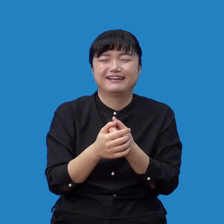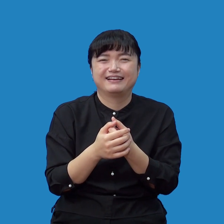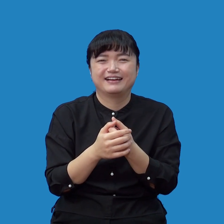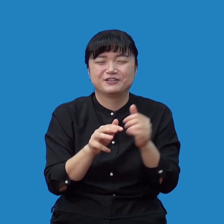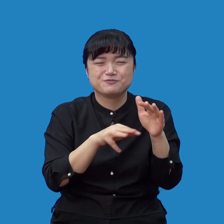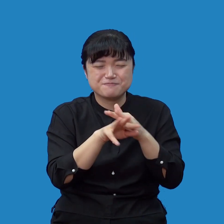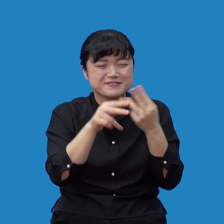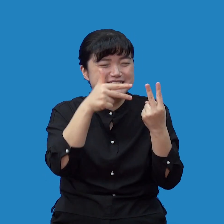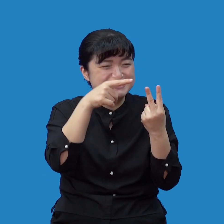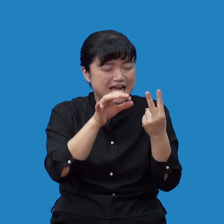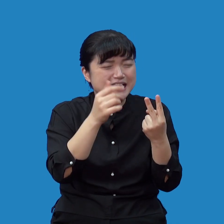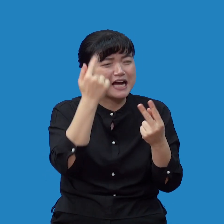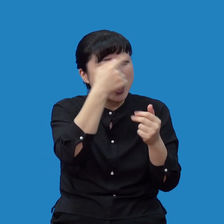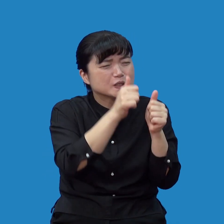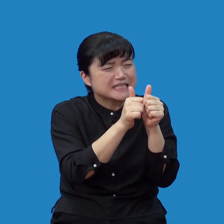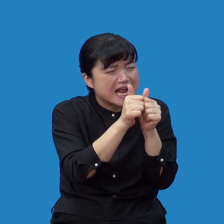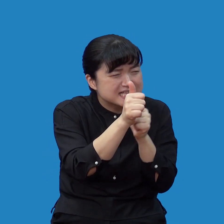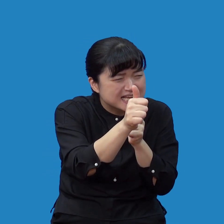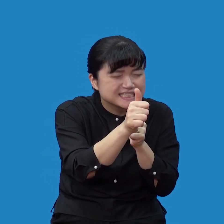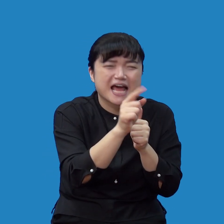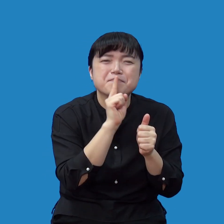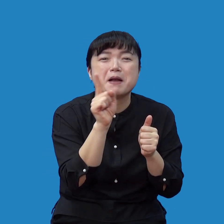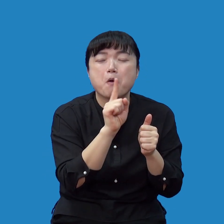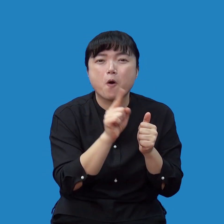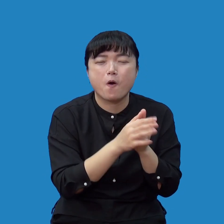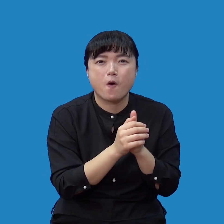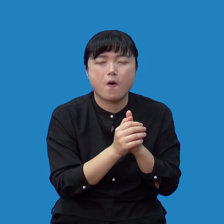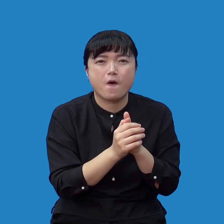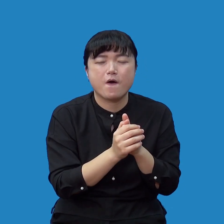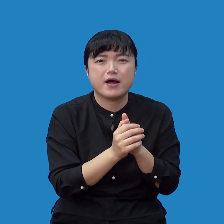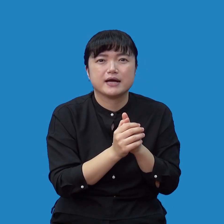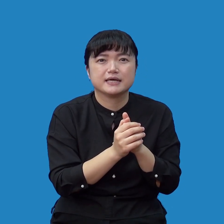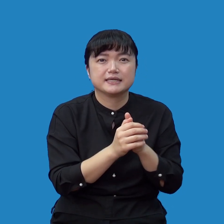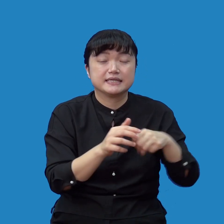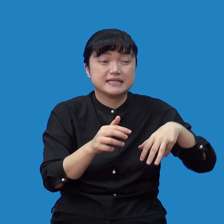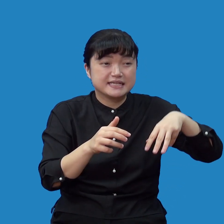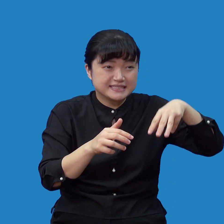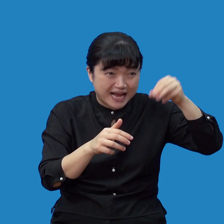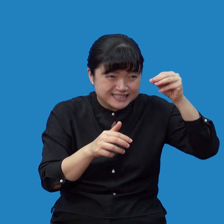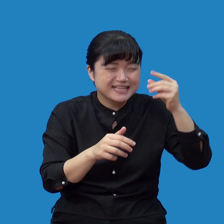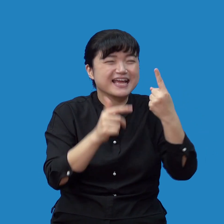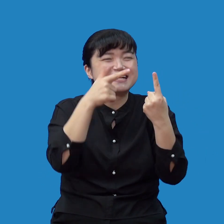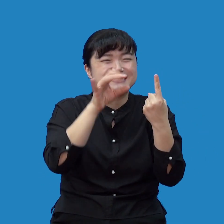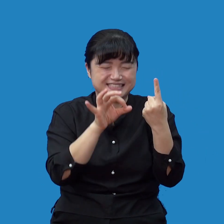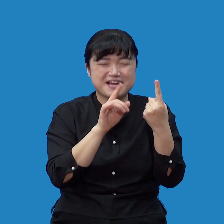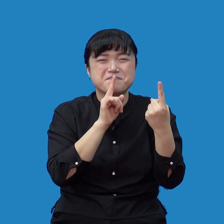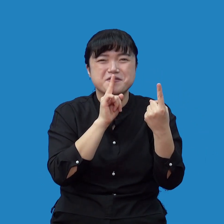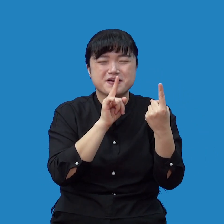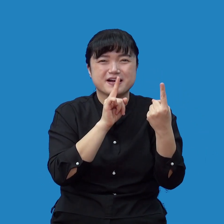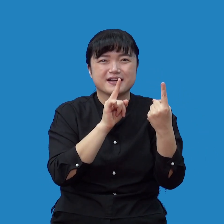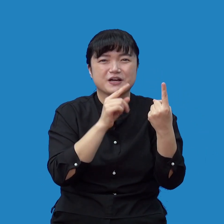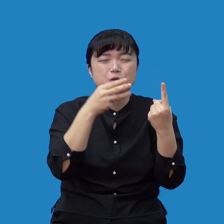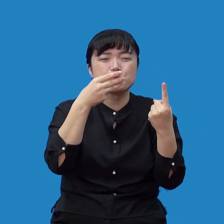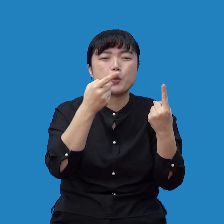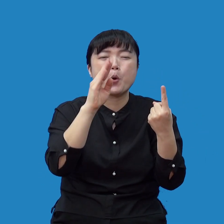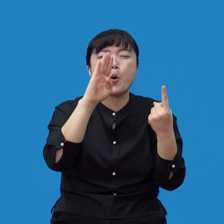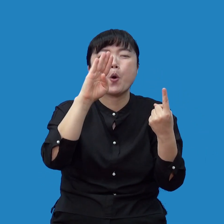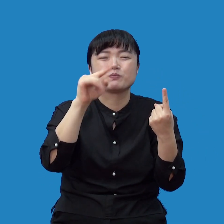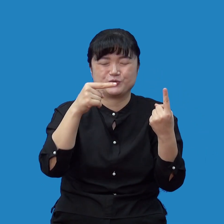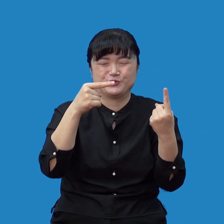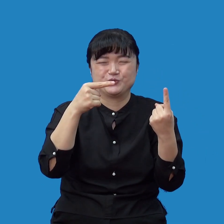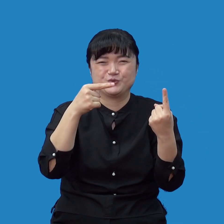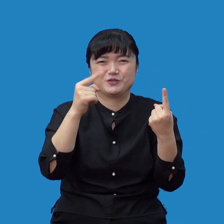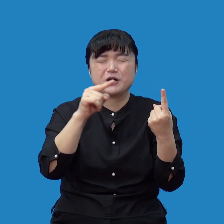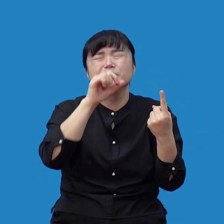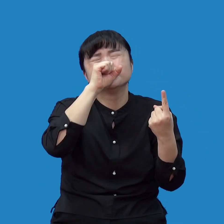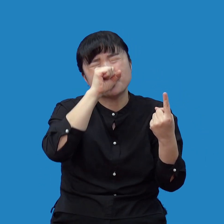2장에 나오는 이 잘생긴이라는 표현이 창세기 1장에 많이 나옵니다. 토브라는 단어인데요,